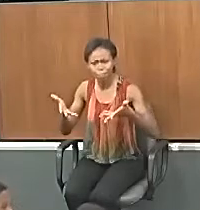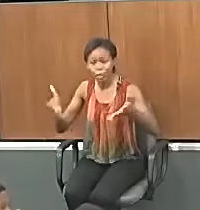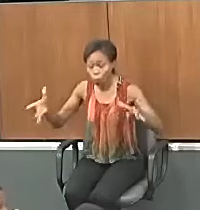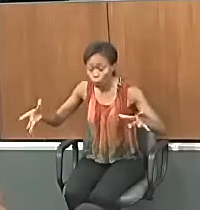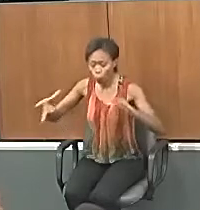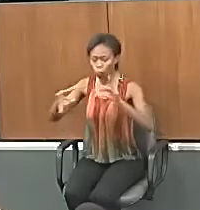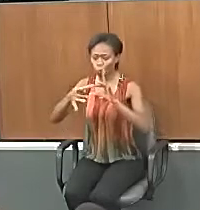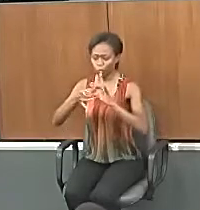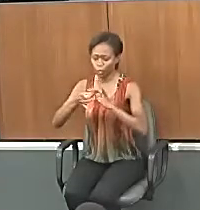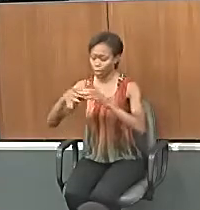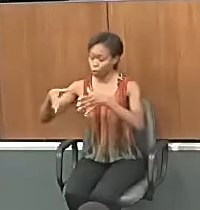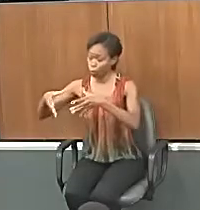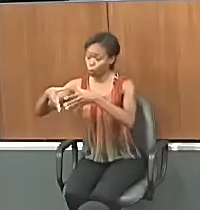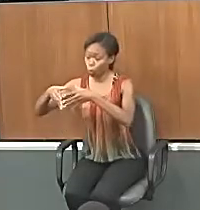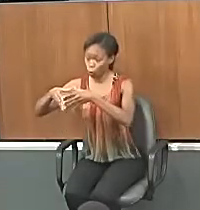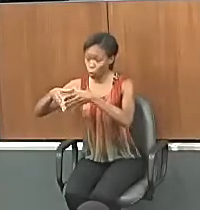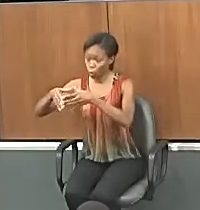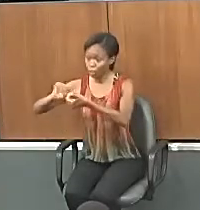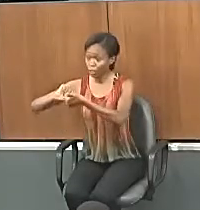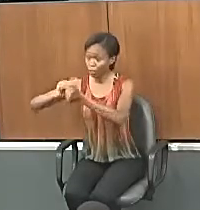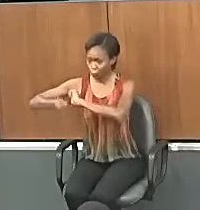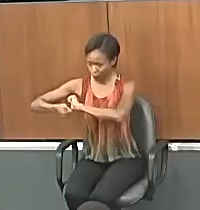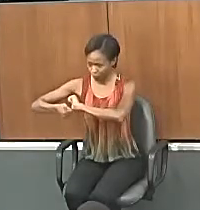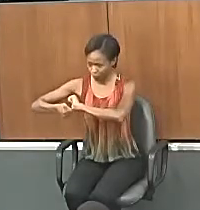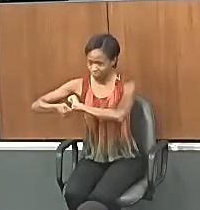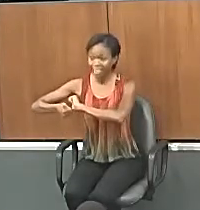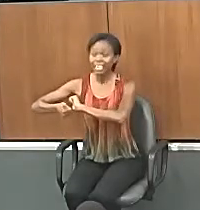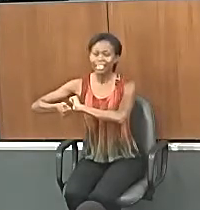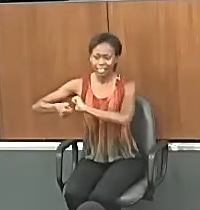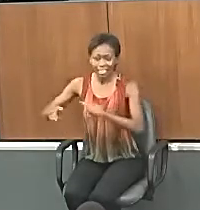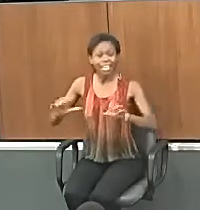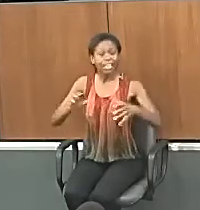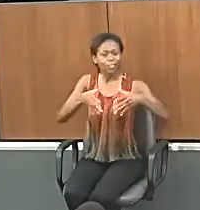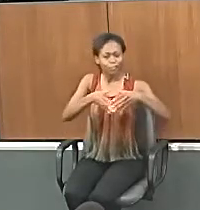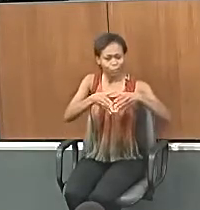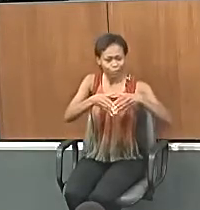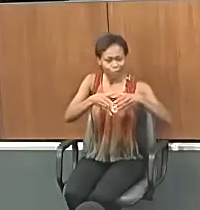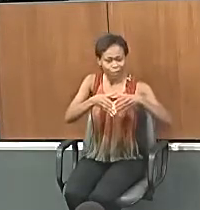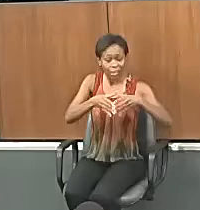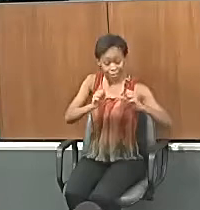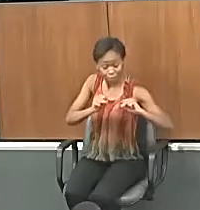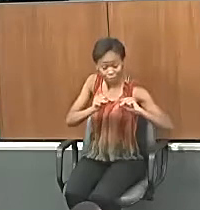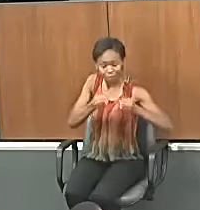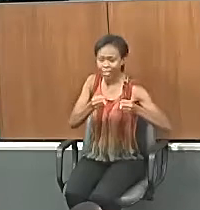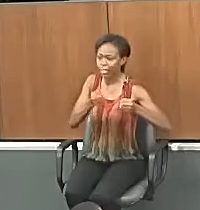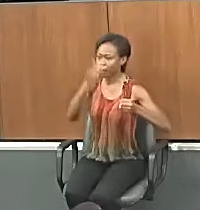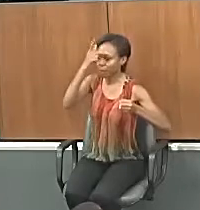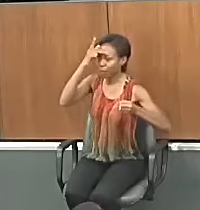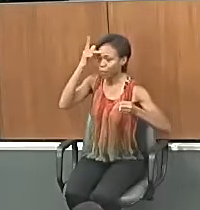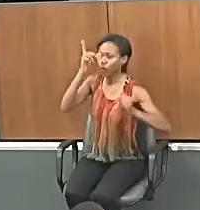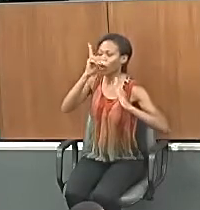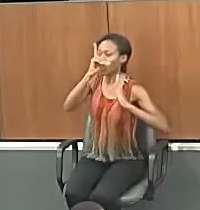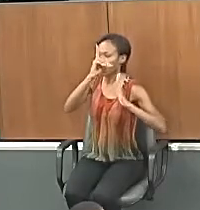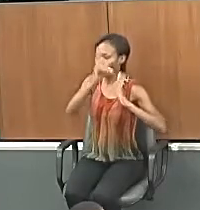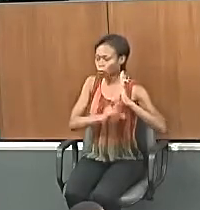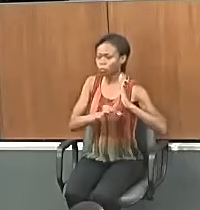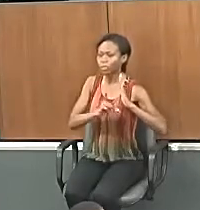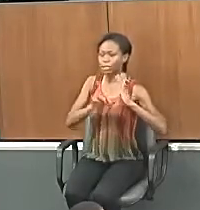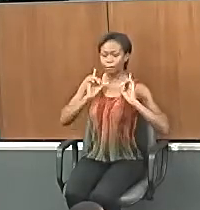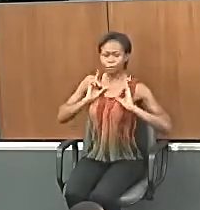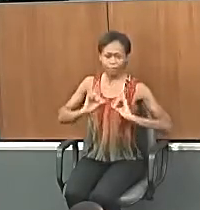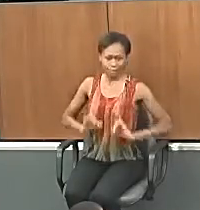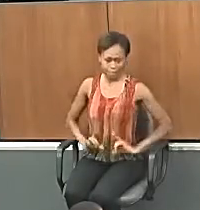comissões a comissão do esporte ea comissão de defesa da pessoa com deficiência da qual eu sou membro